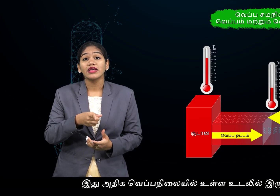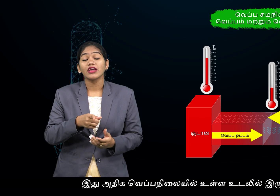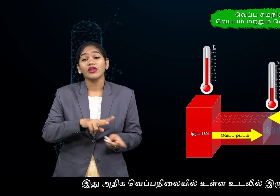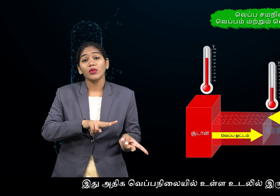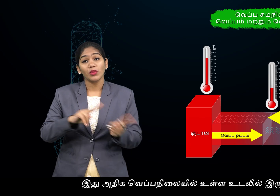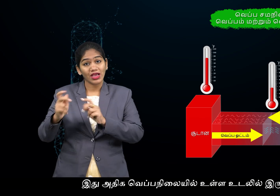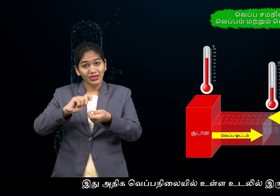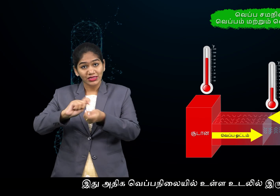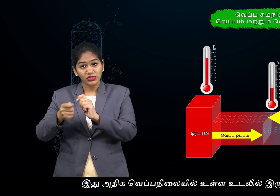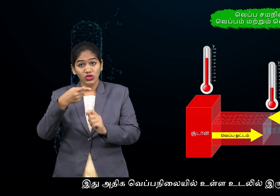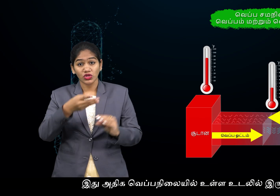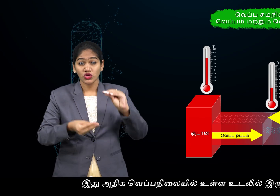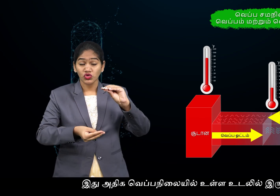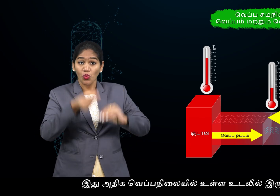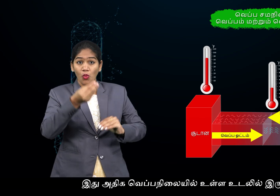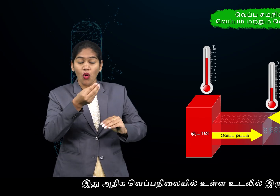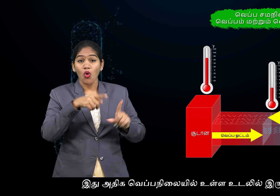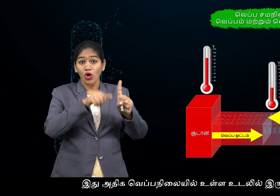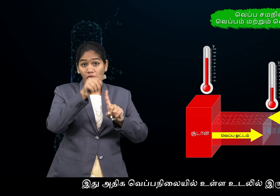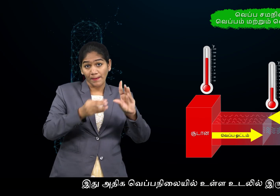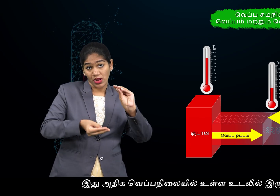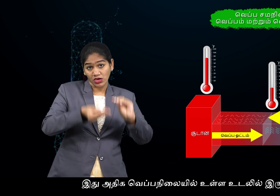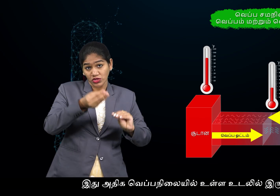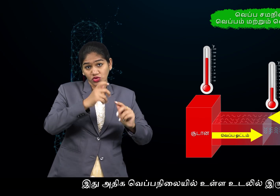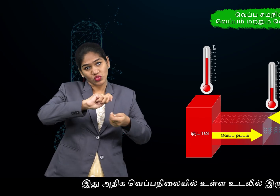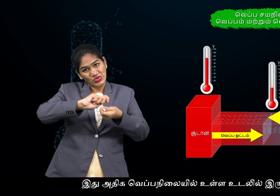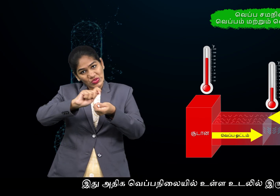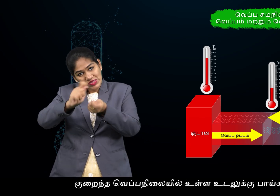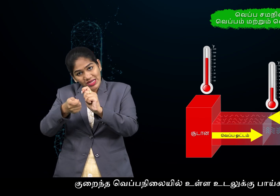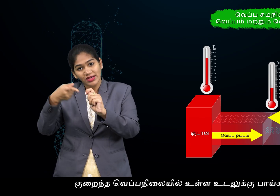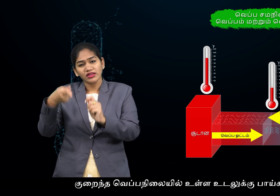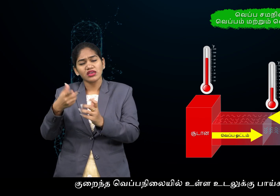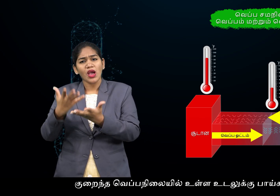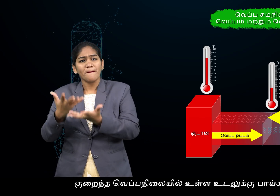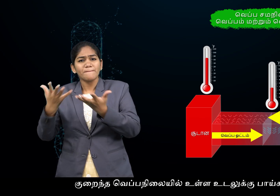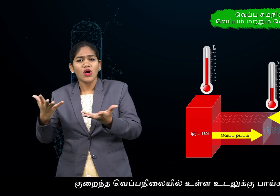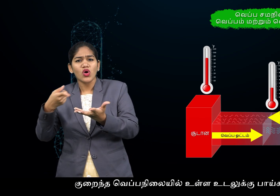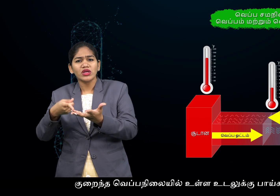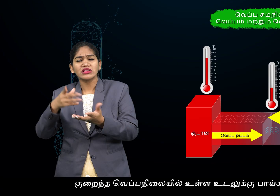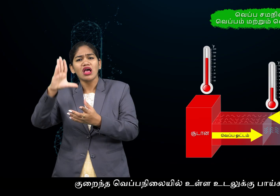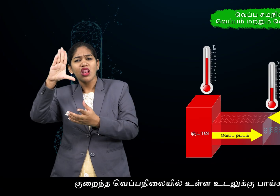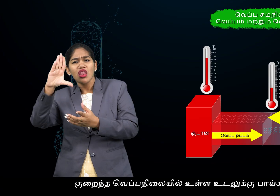இது அதிக வெப்பநிலையில் உள்ள உடலில் இருந்து குறைந்த வெப்பநிலையில் உள்ள உடலுக்கு